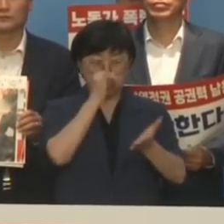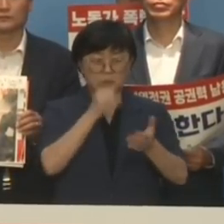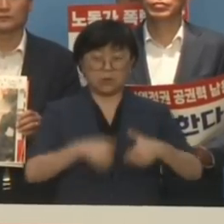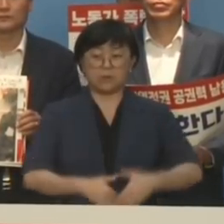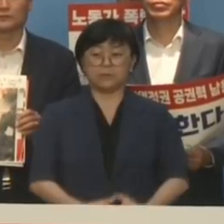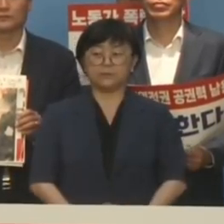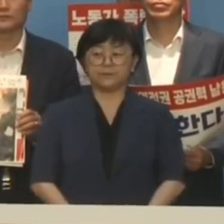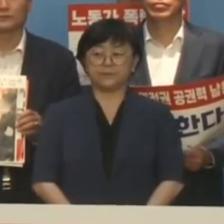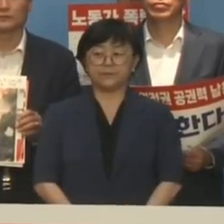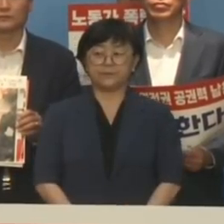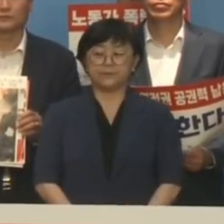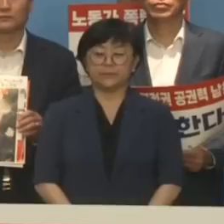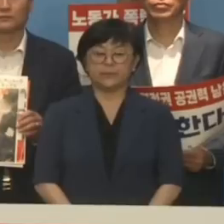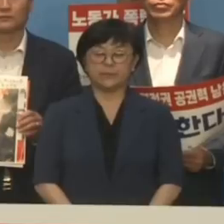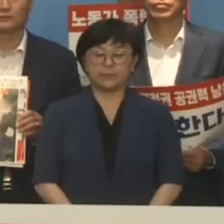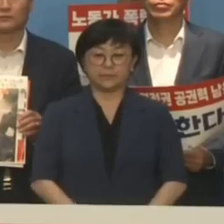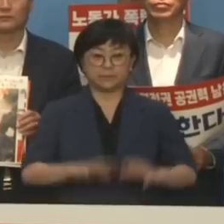주십시오.